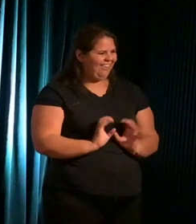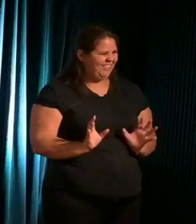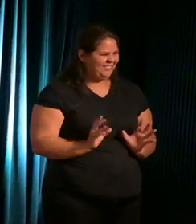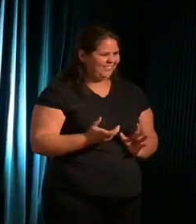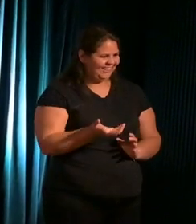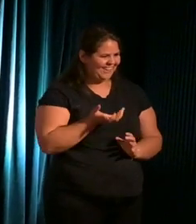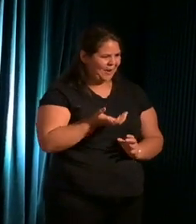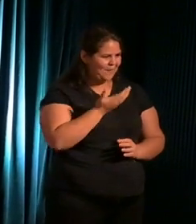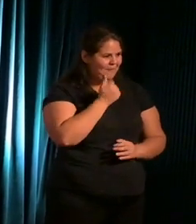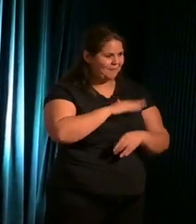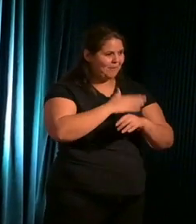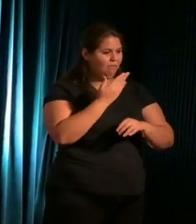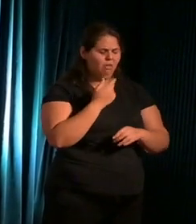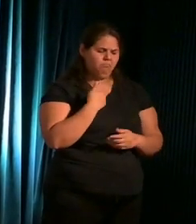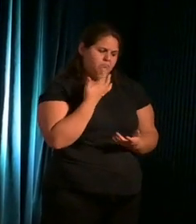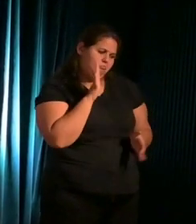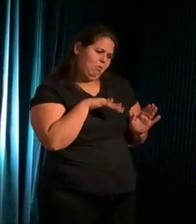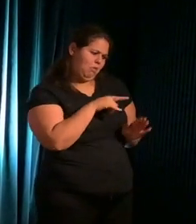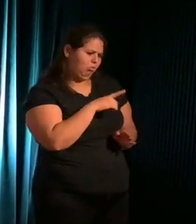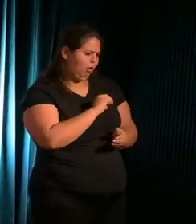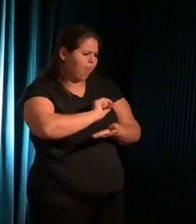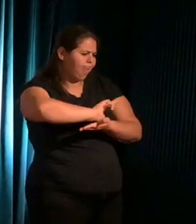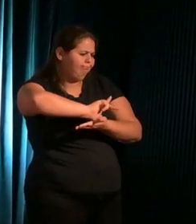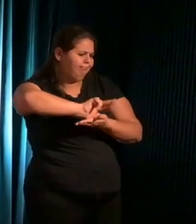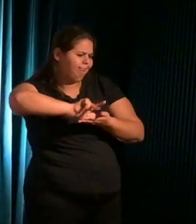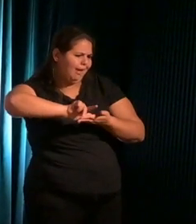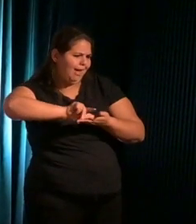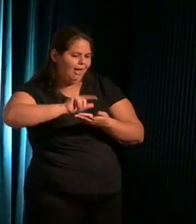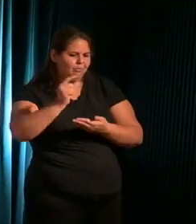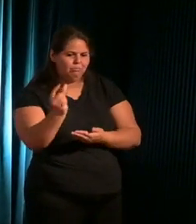gosto, temos várias. Aí me trouxe, aí disse,